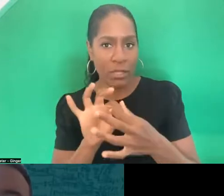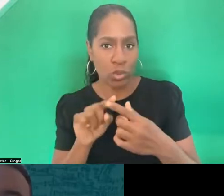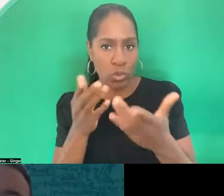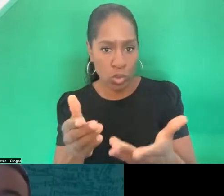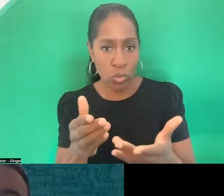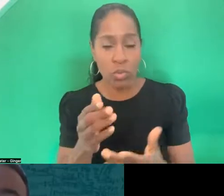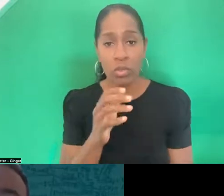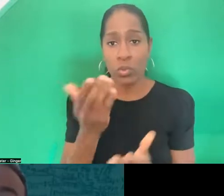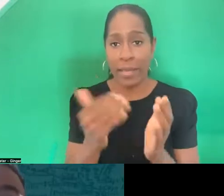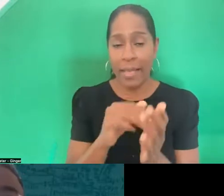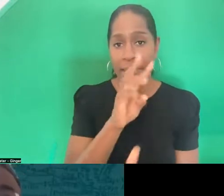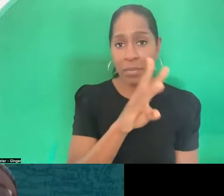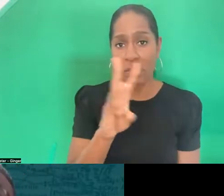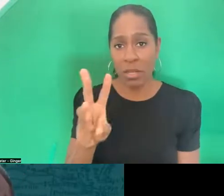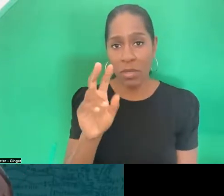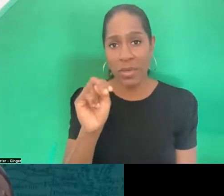información